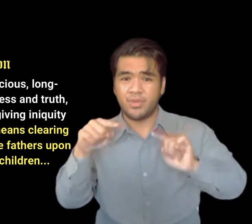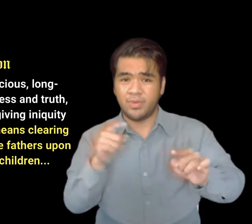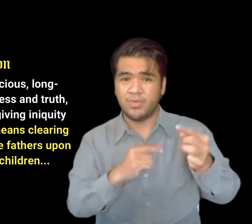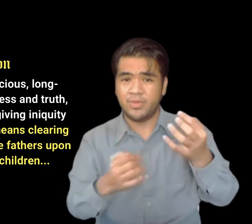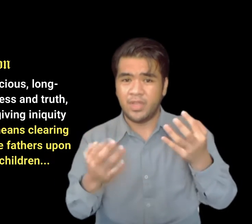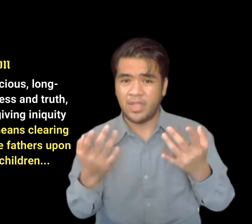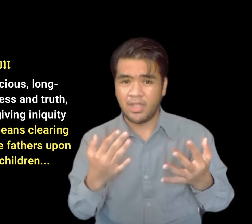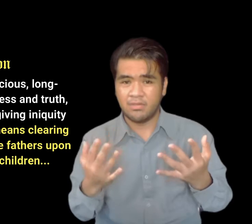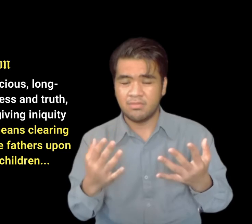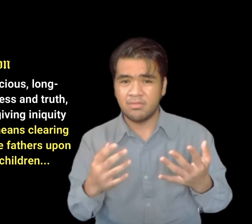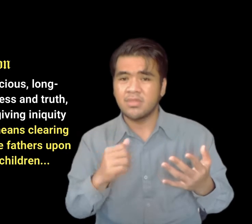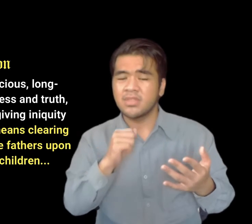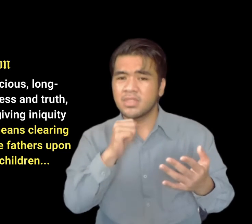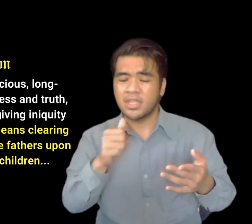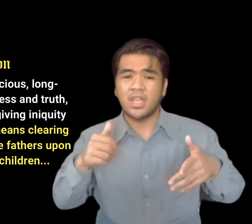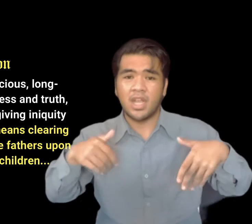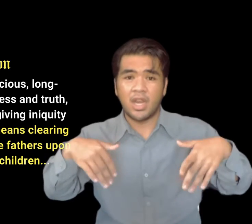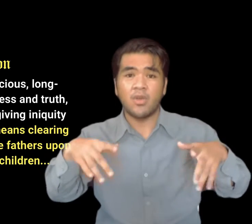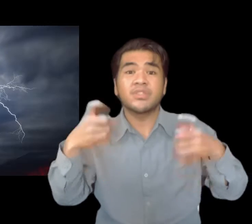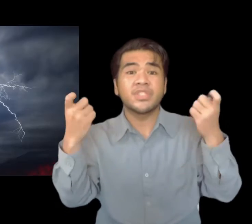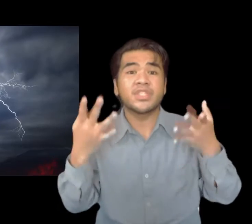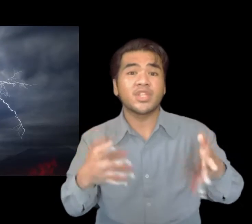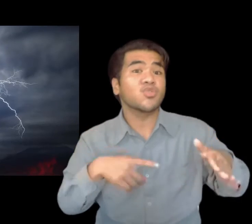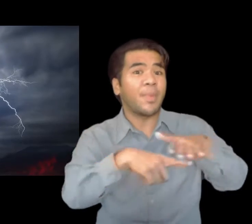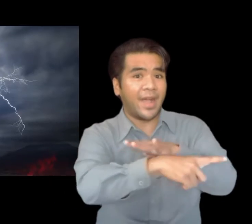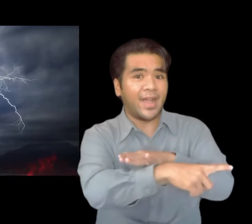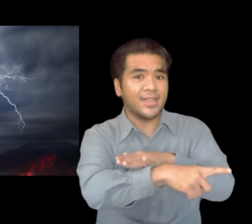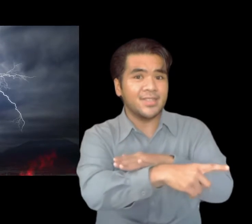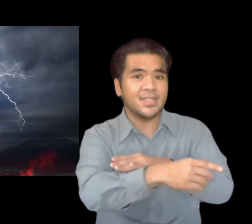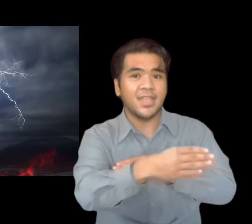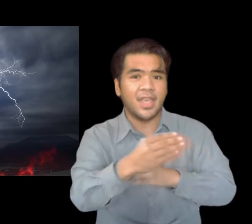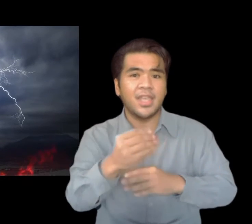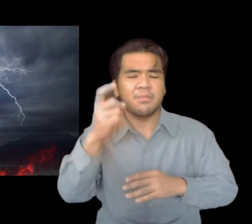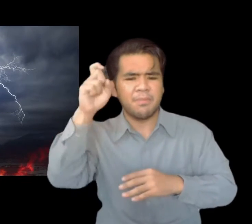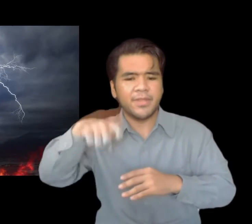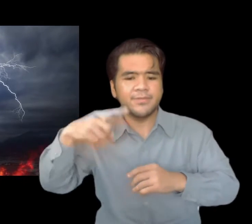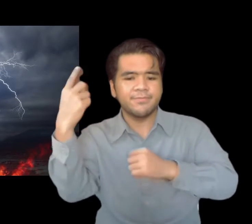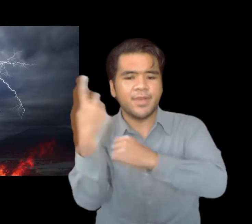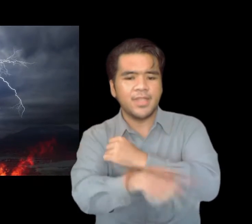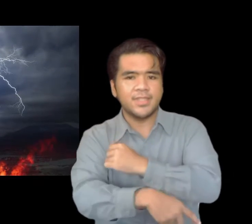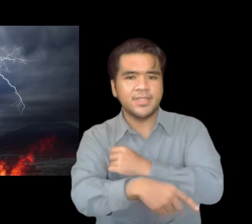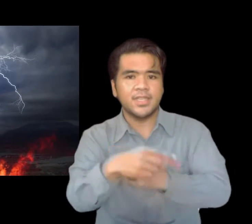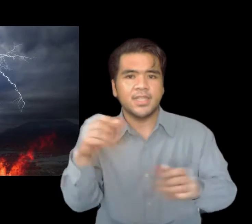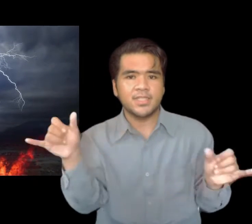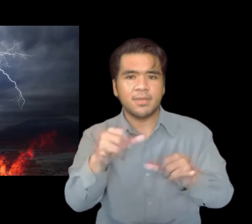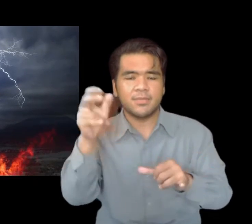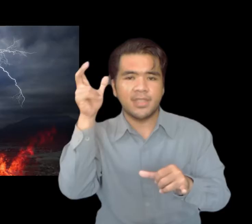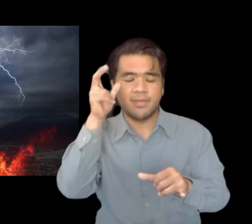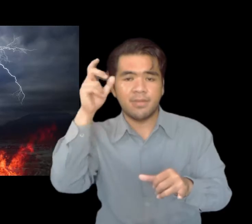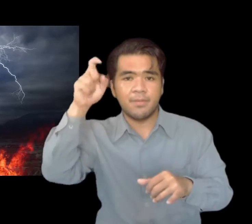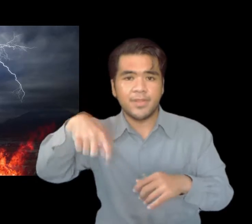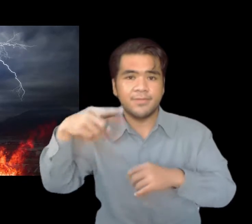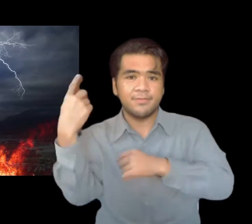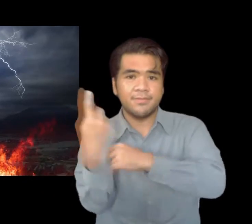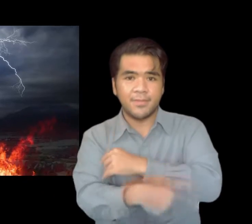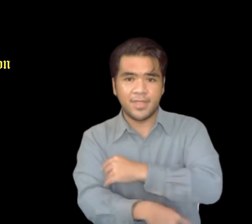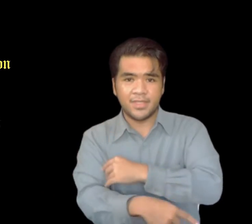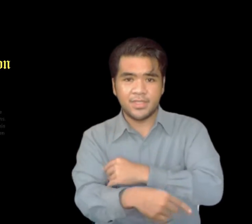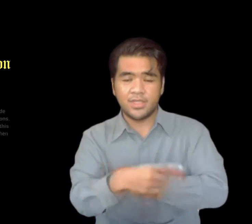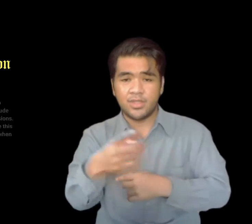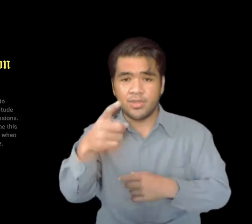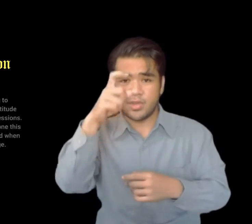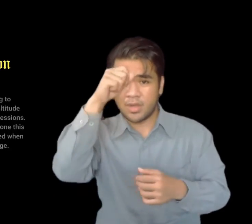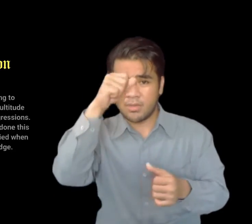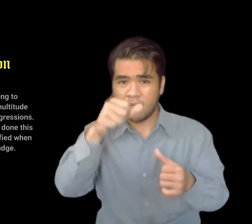mga makasalanan ay hindi maparusahan. At lalong hindi niya hahayaan na manatili ang kasamaan magpakailanman.